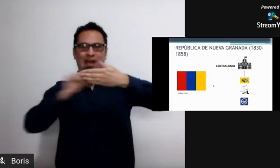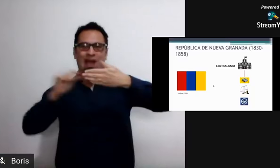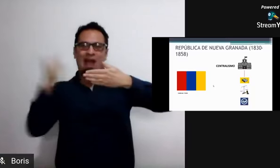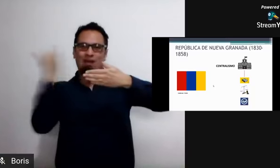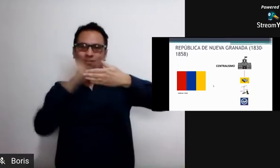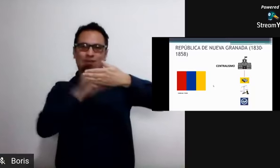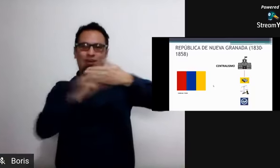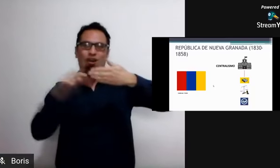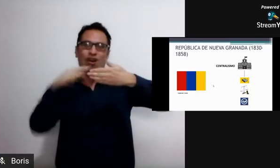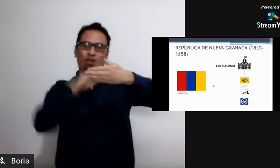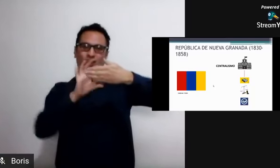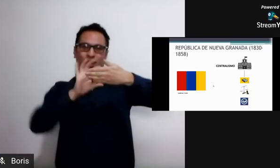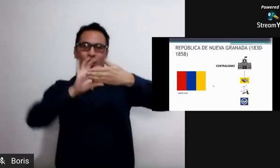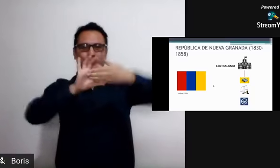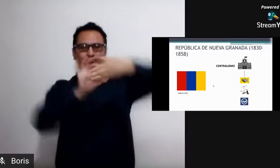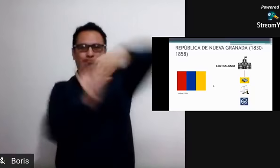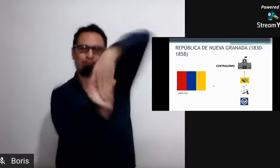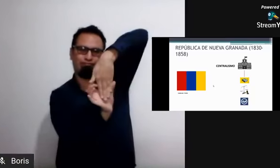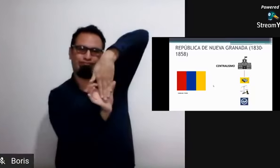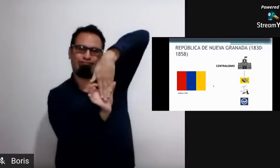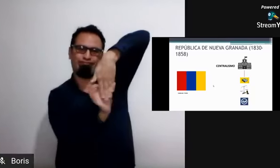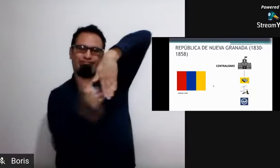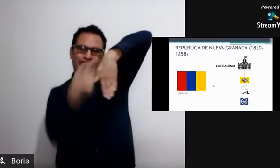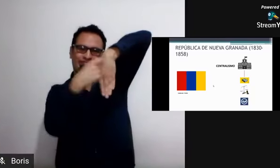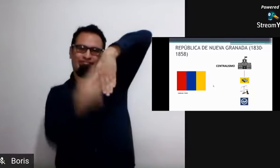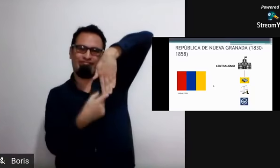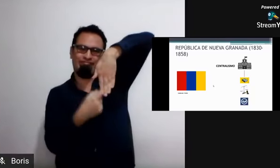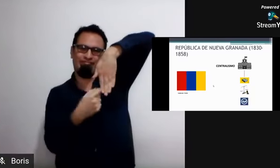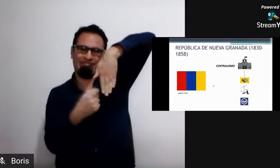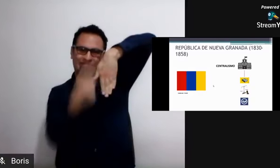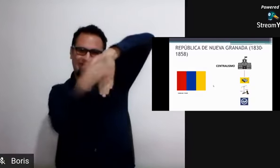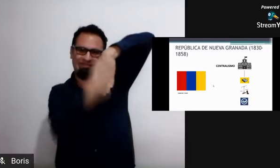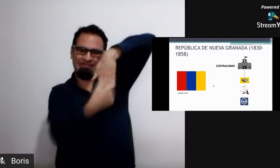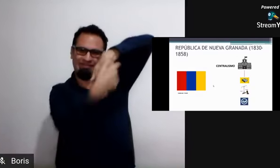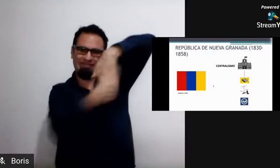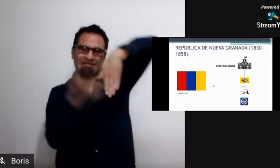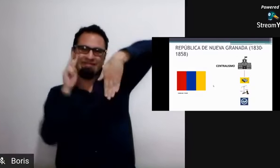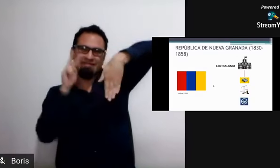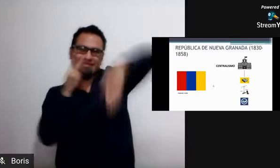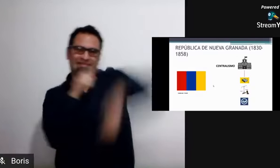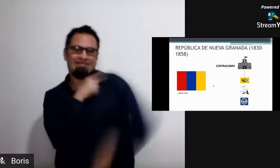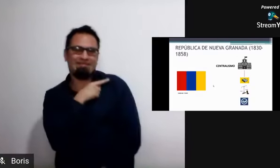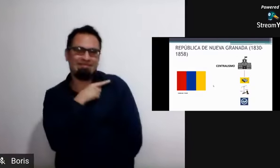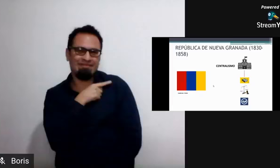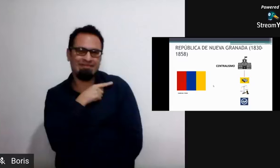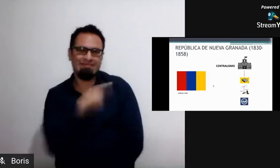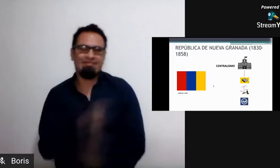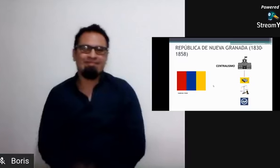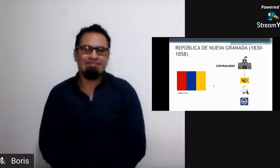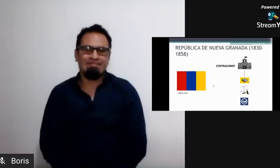esta hasta ese momento. Si ustedes tienen presente, las franjas estaban ubicadas en una